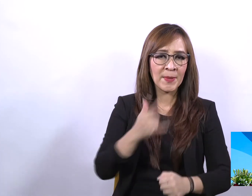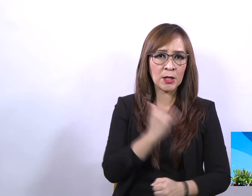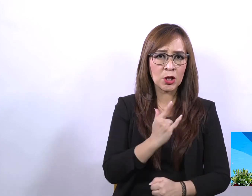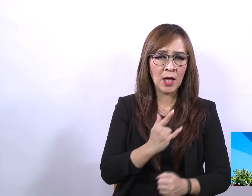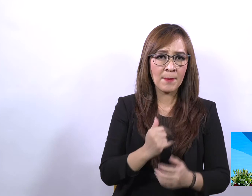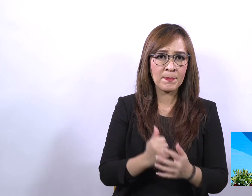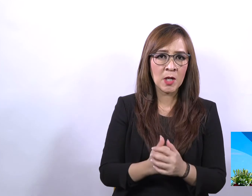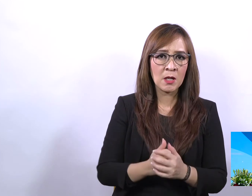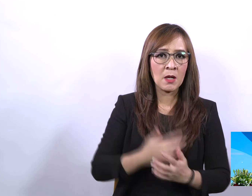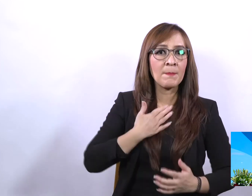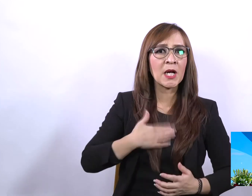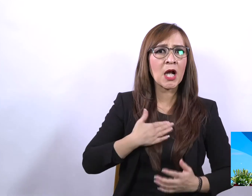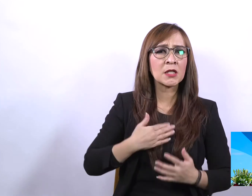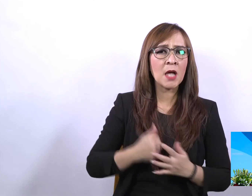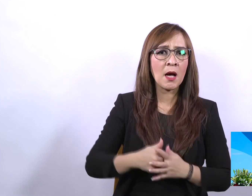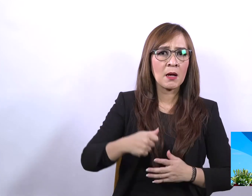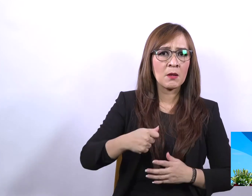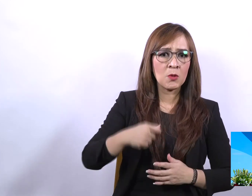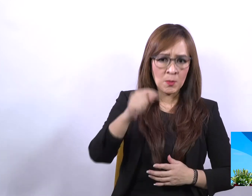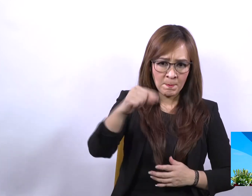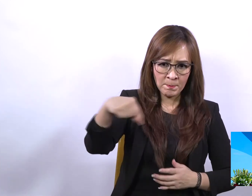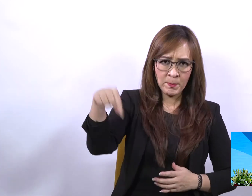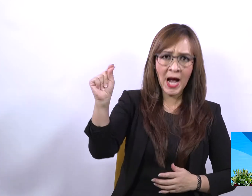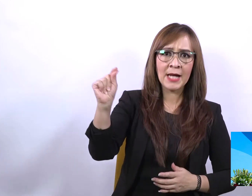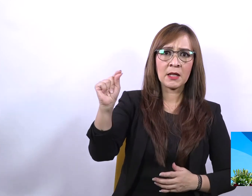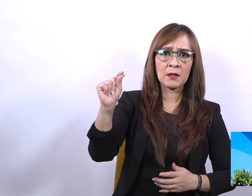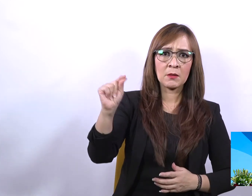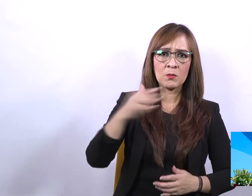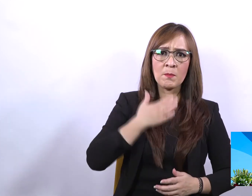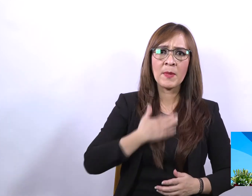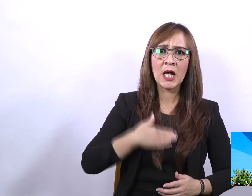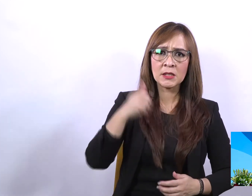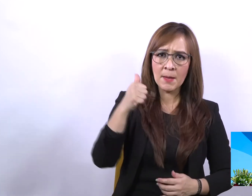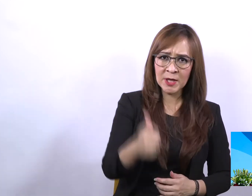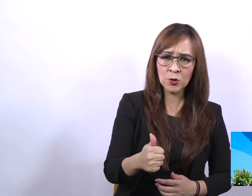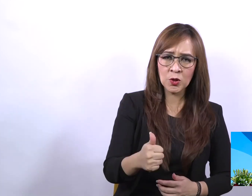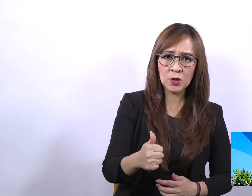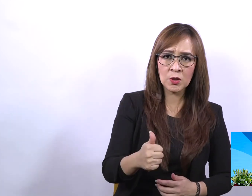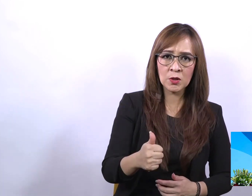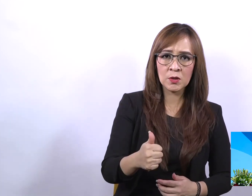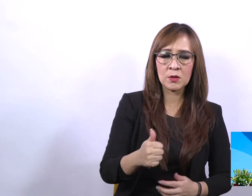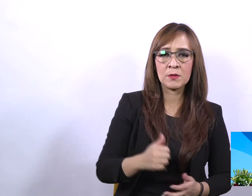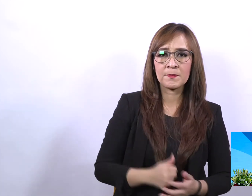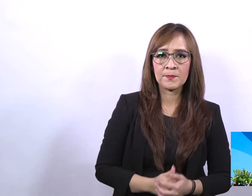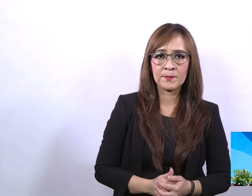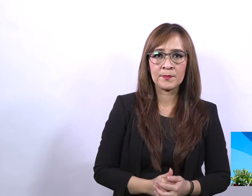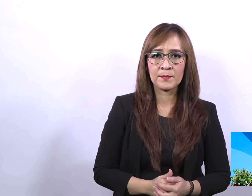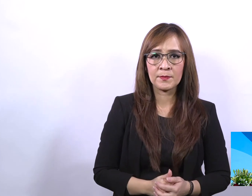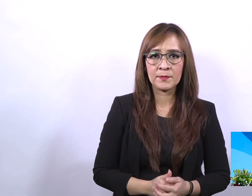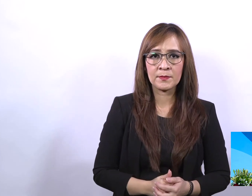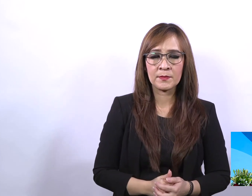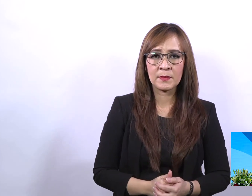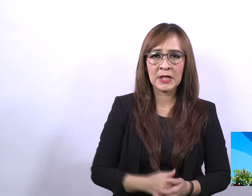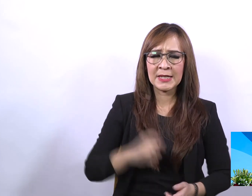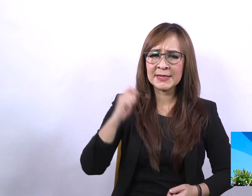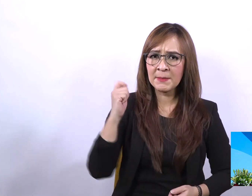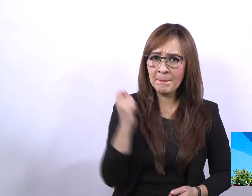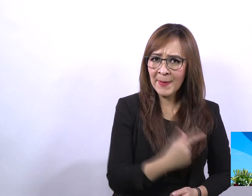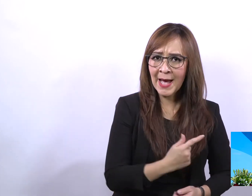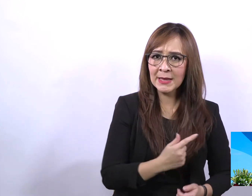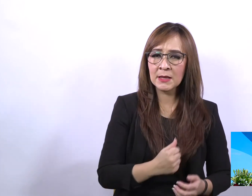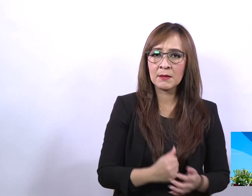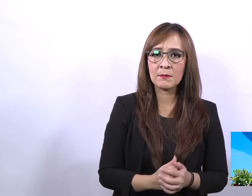benar tidak mau memperbaiki hidup sebagai hamba Allah Hanya mengingatkan hati-hati Roh Kudus sudah tidak lagi bisa engkau dengar